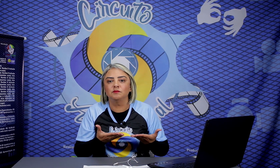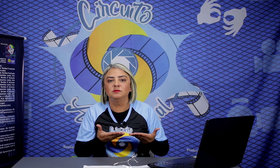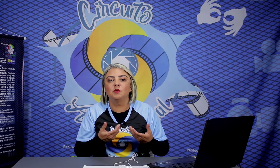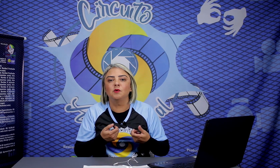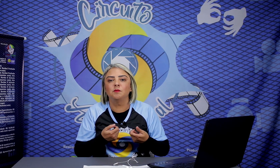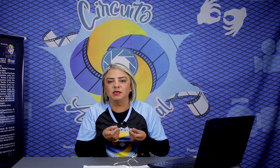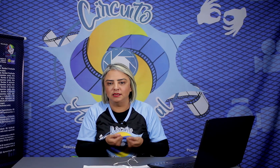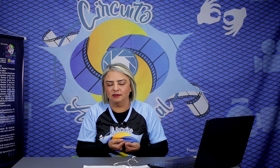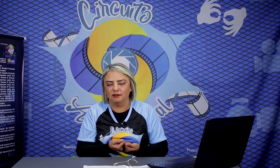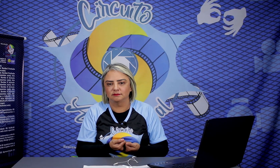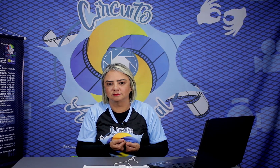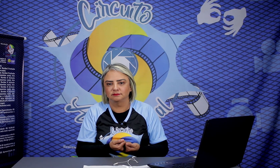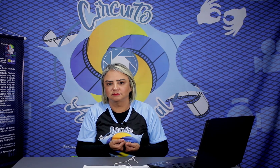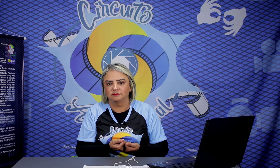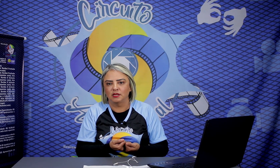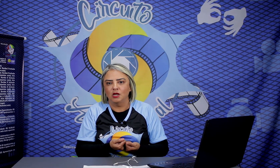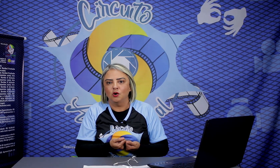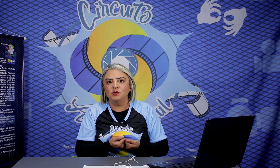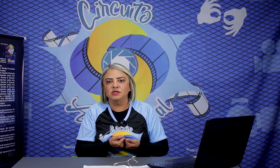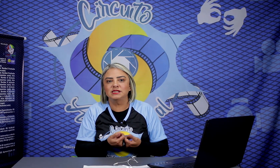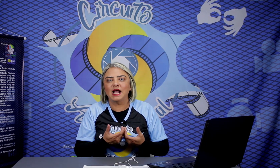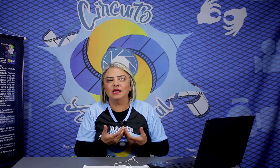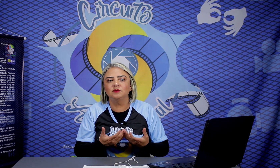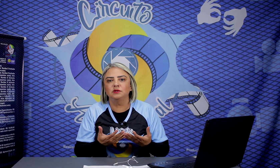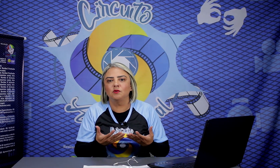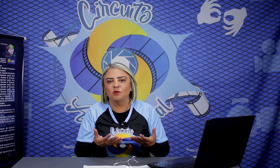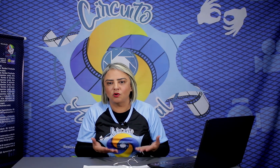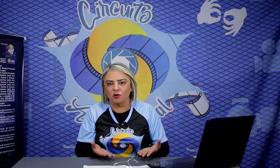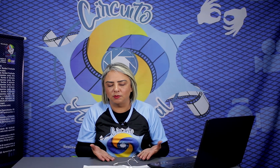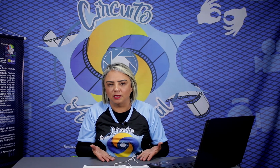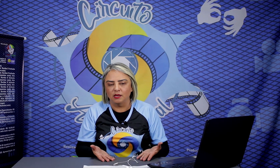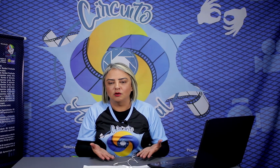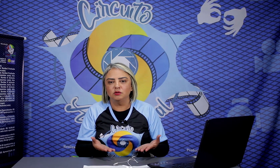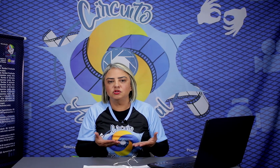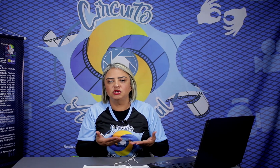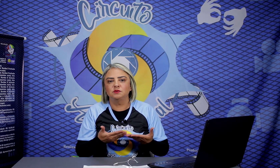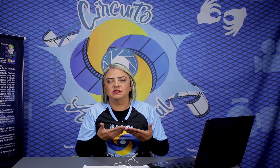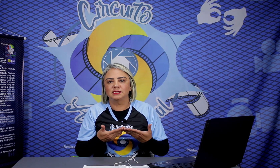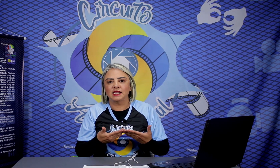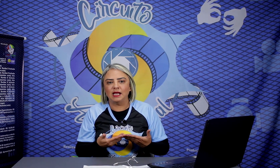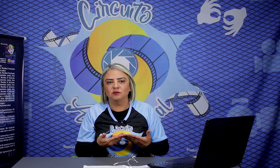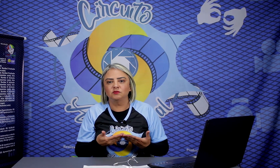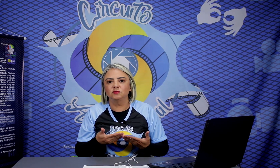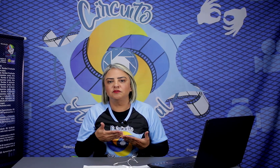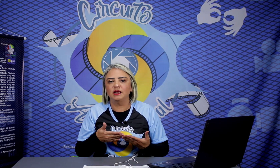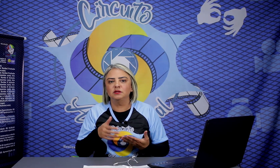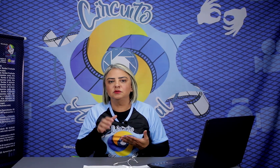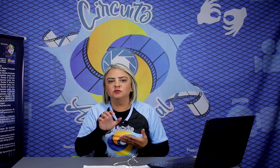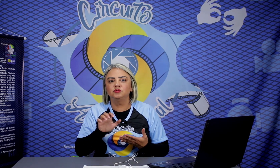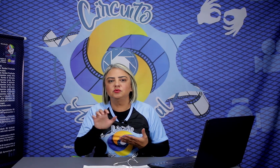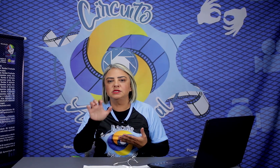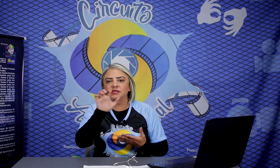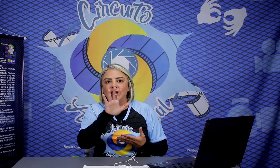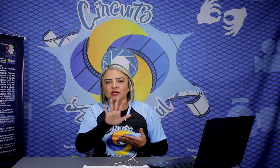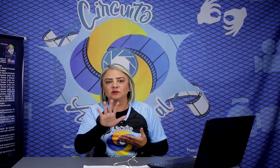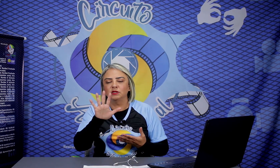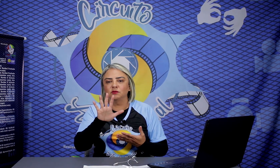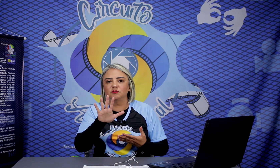não obriga. O Estado não cobra. Quando eu digo Estado, eu não estou falando do Estado, não. Eu estou falando